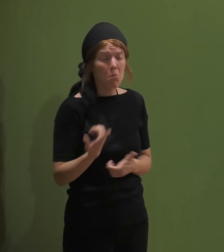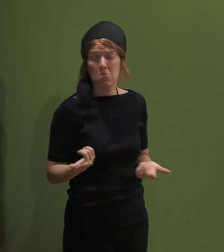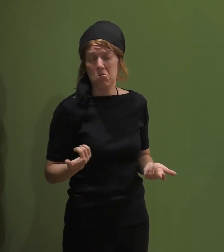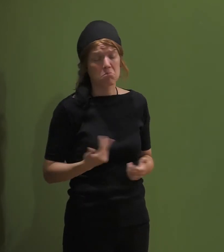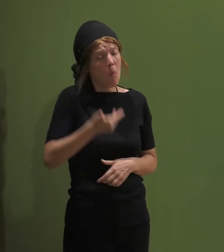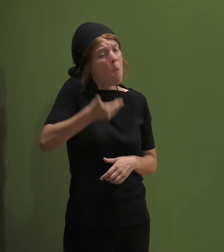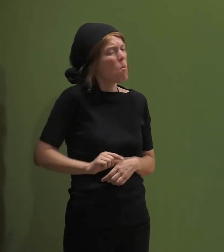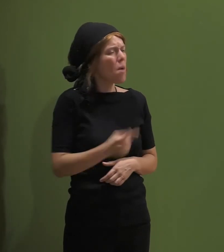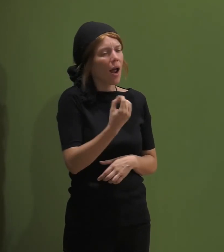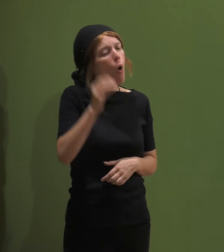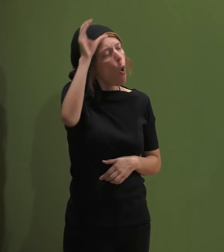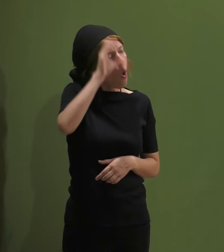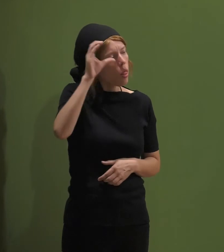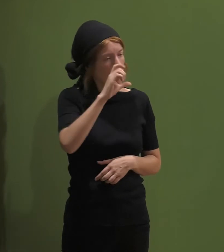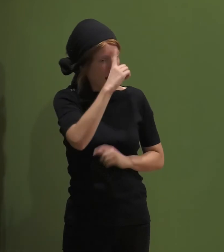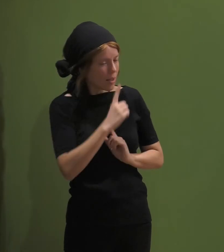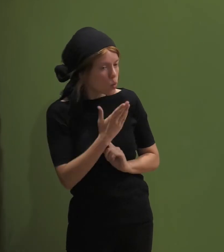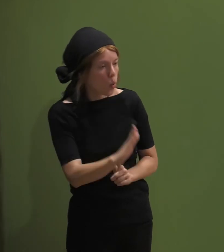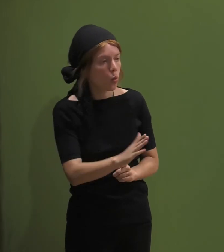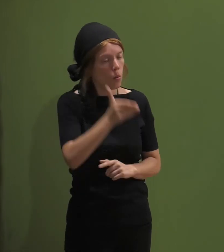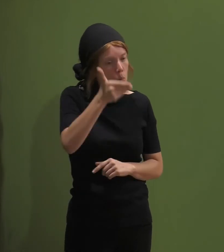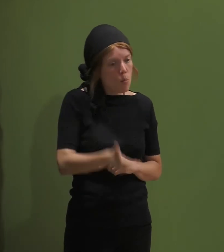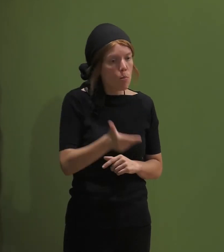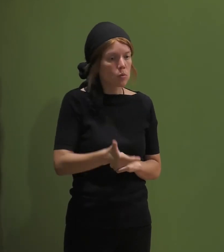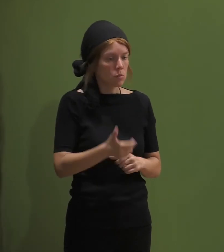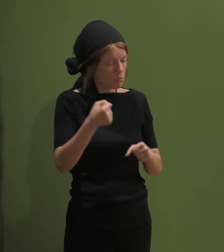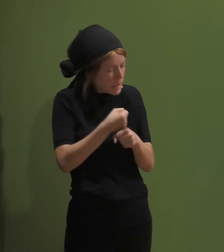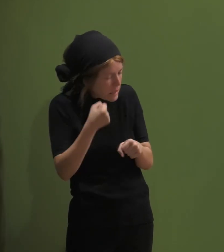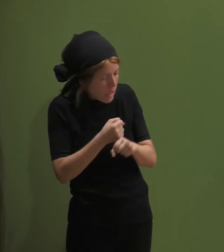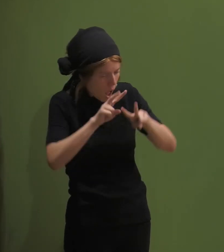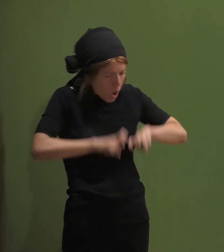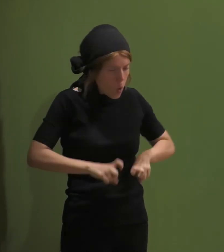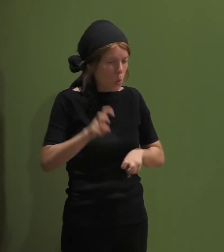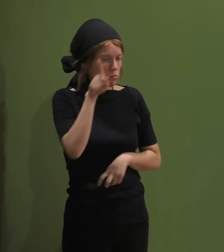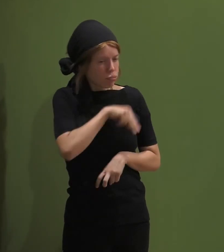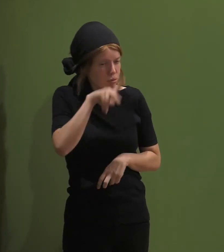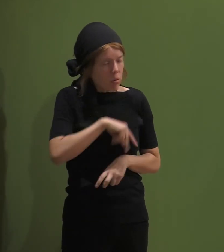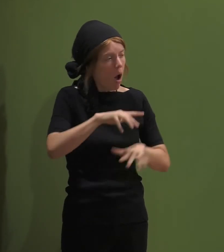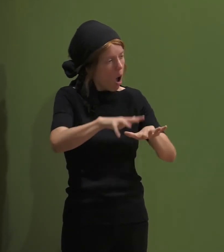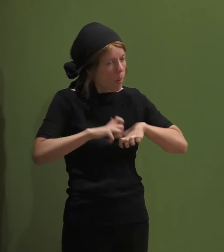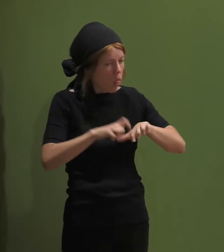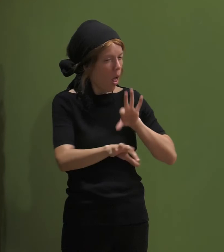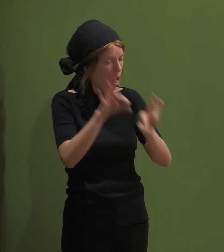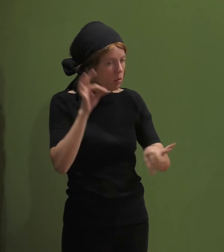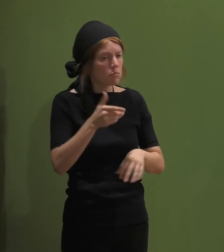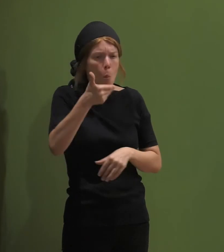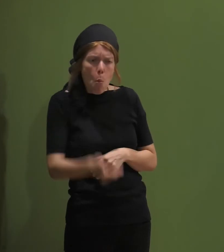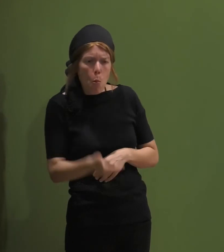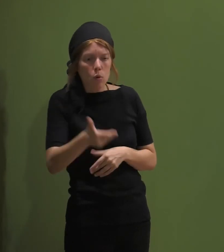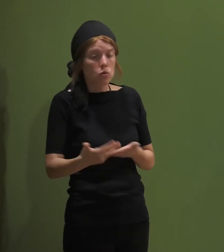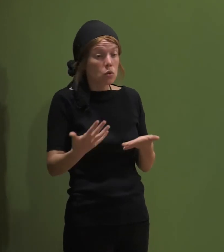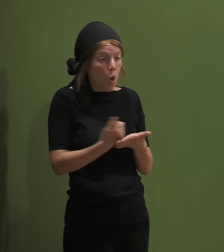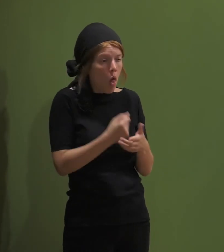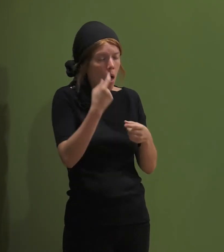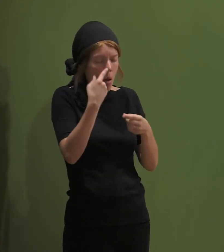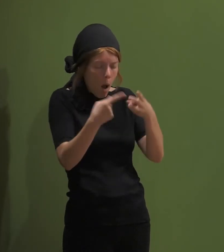el conocimiento, lo importante es la actitud, lo importante es la oratoria, lo importante es el aprendizaje en la toma de decisiones, lo importante son todas